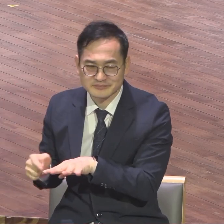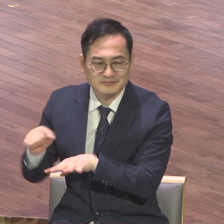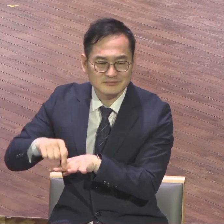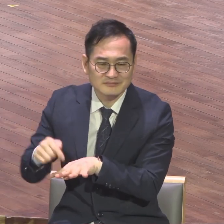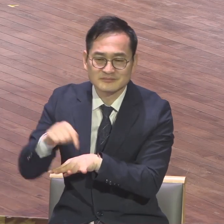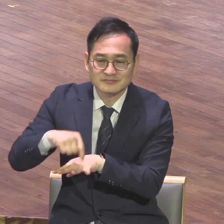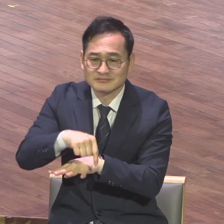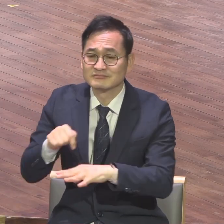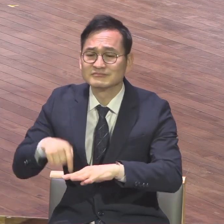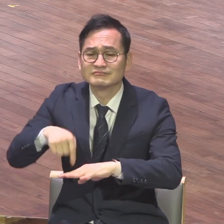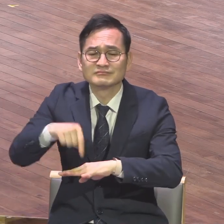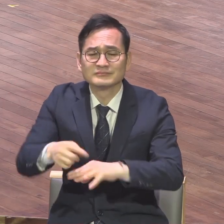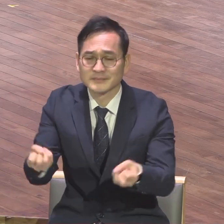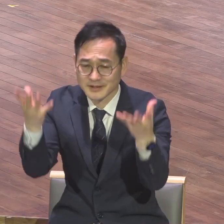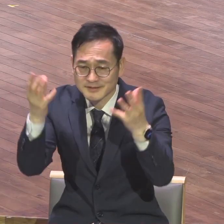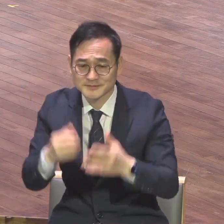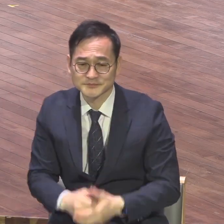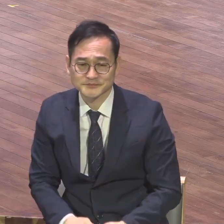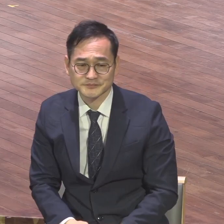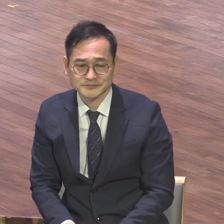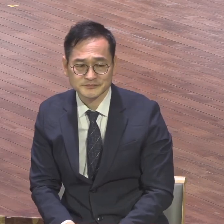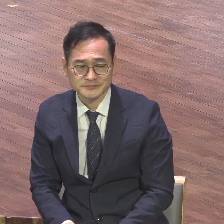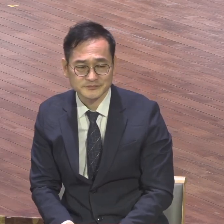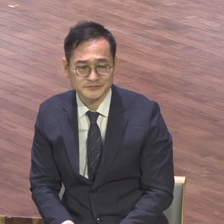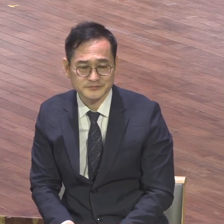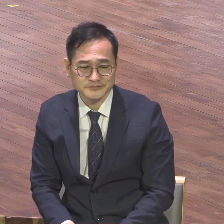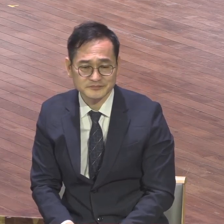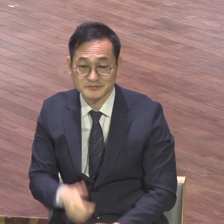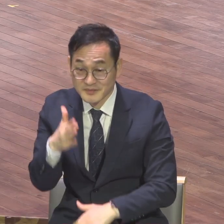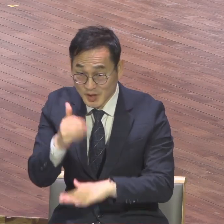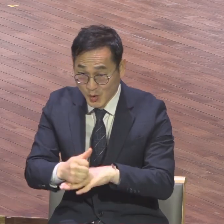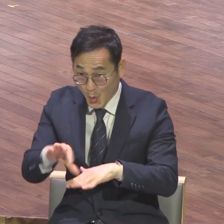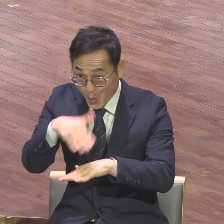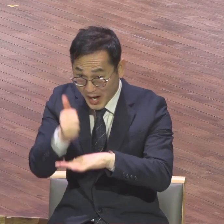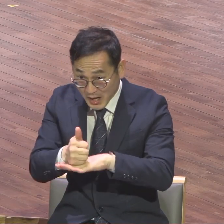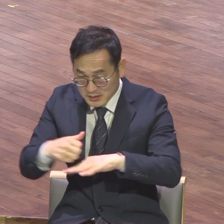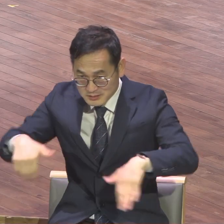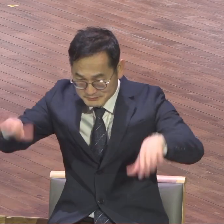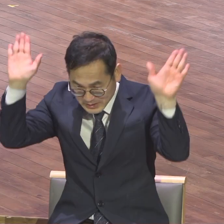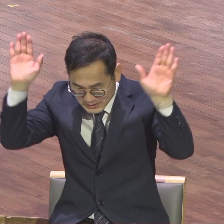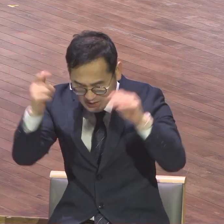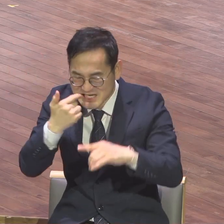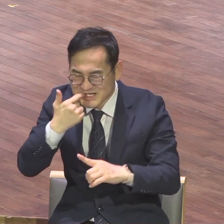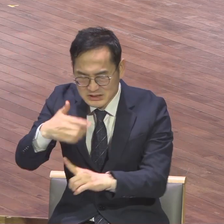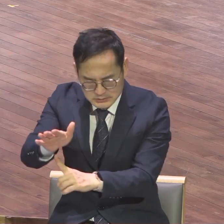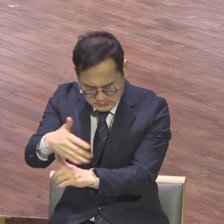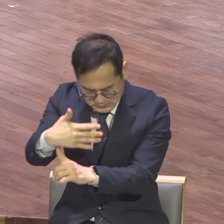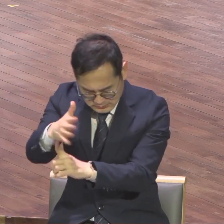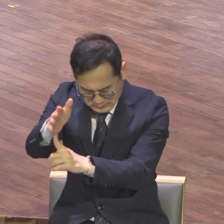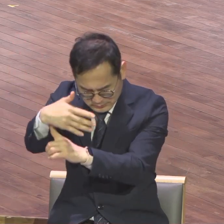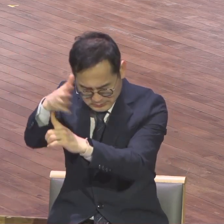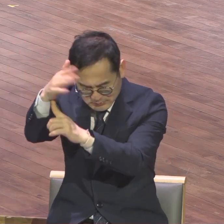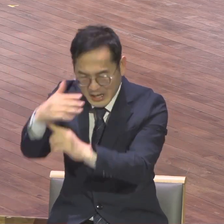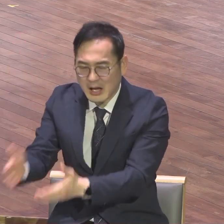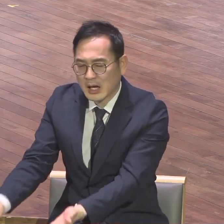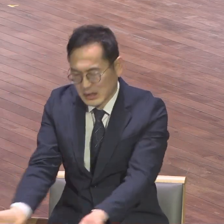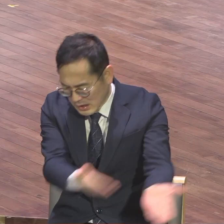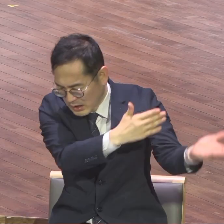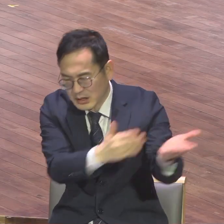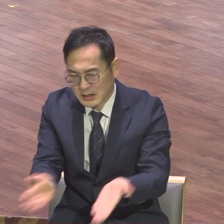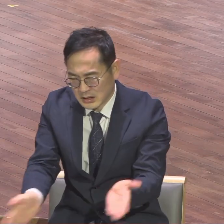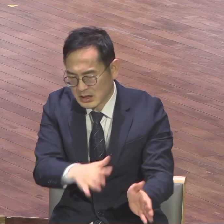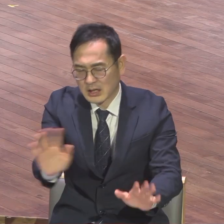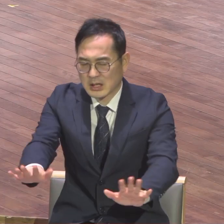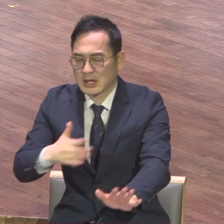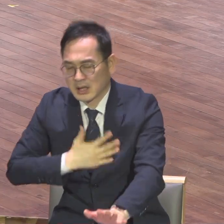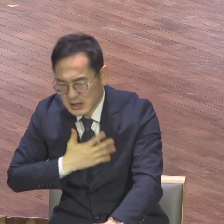이 마지막 재앙을 통해서 결국 바로 왕이 손들었어요. 가라. 너희들 이제